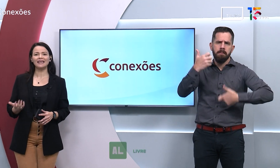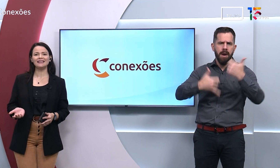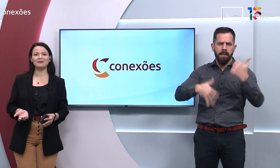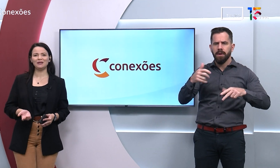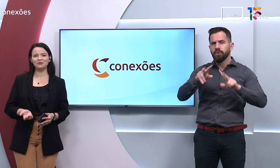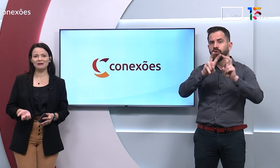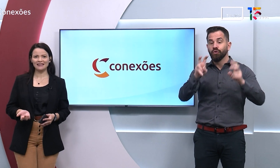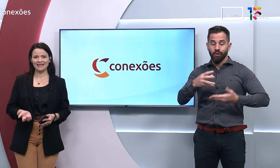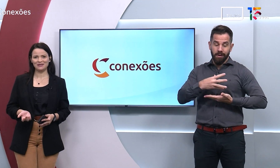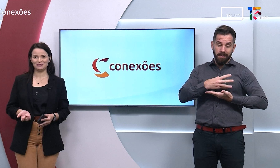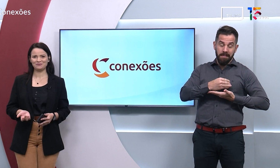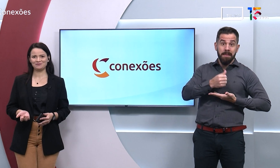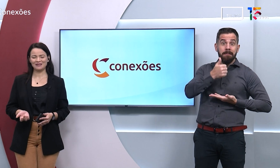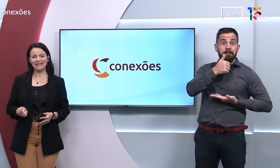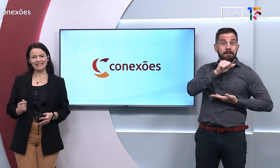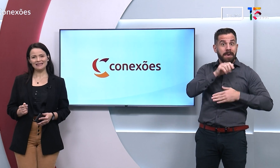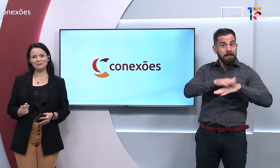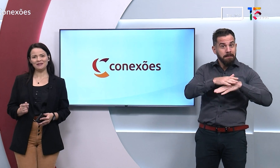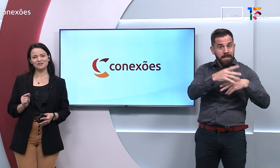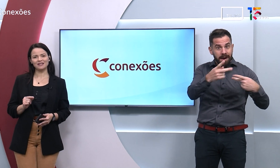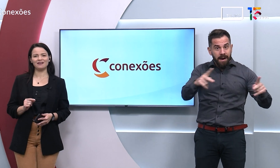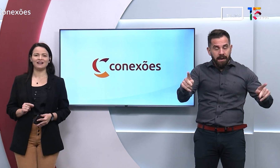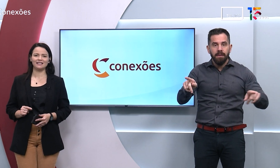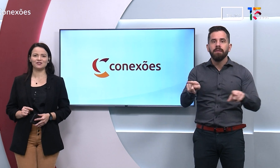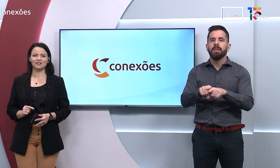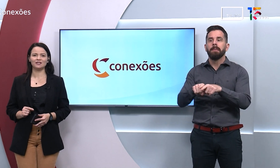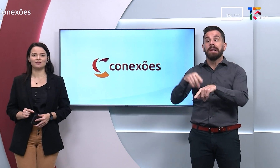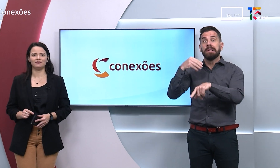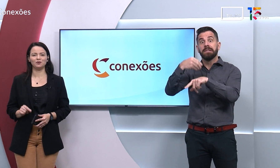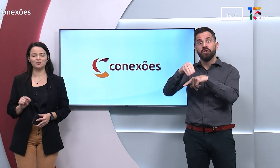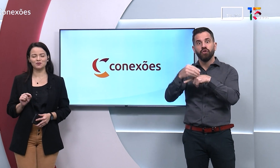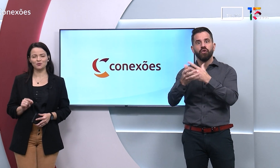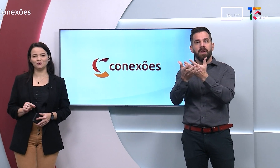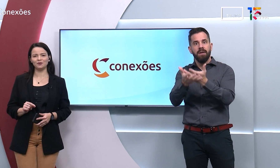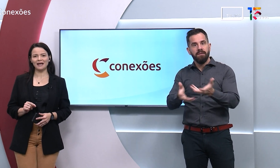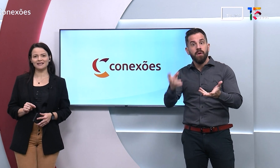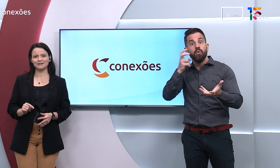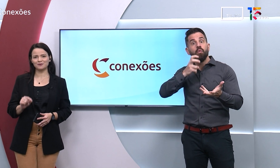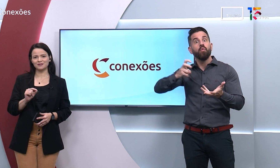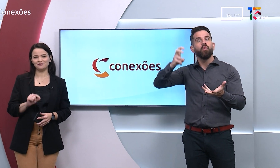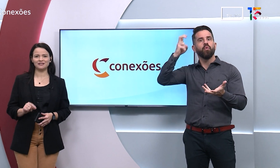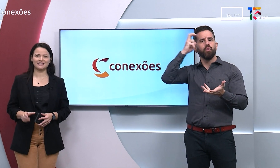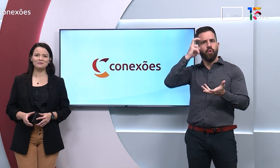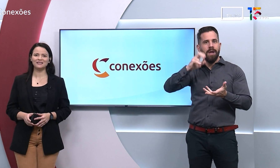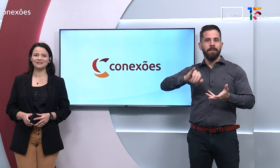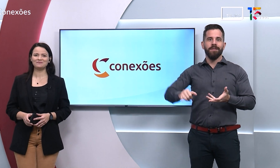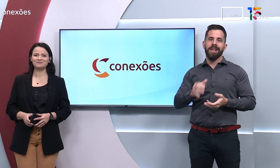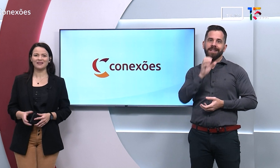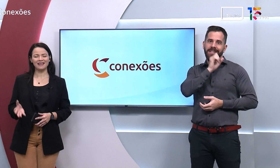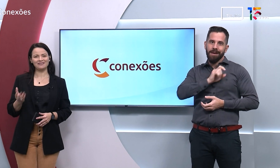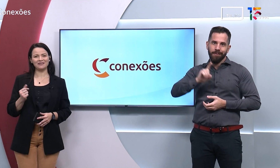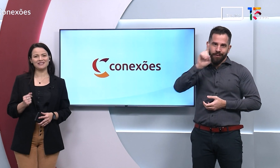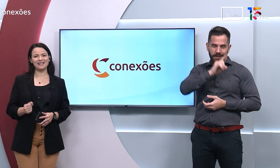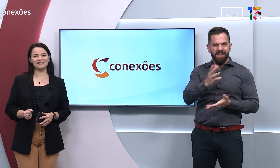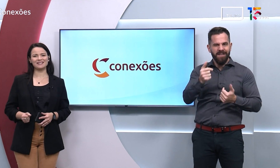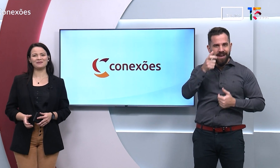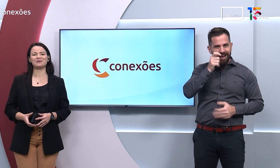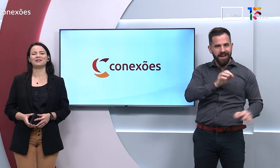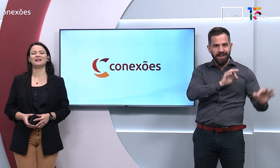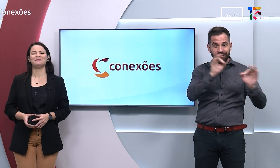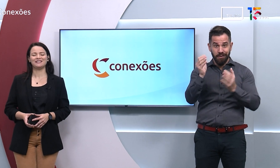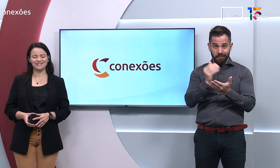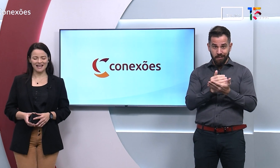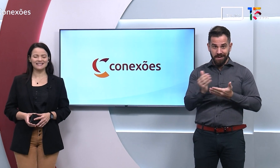sobre aleitamento materno e também te dar várias dicas de eventos culturais para o seu fim de semana. Vem com a gente,